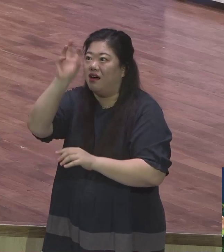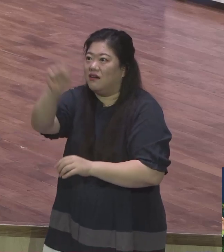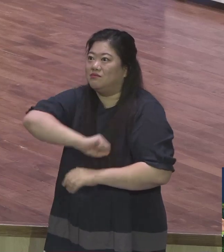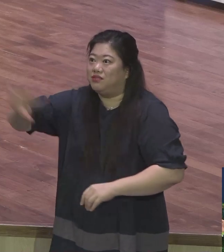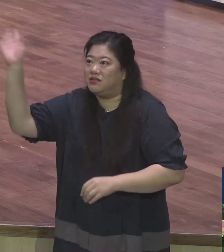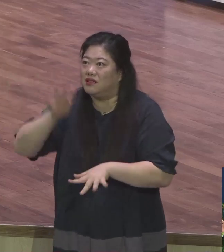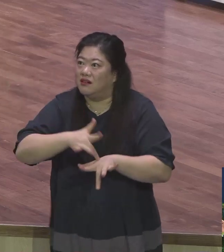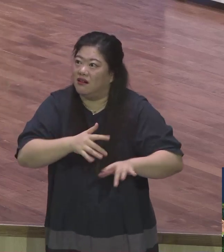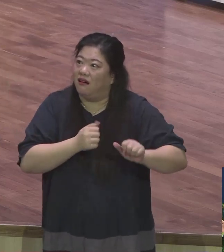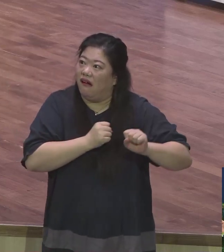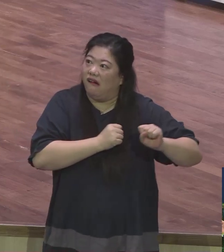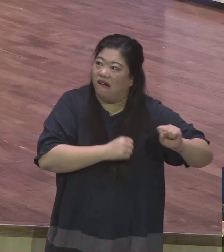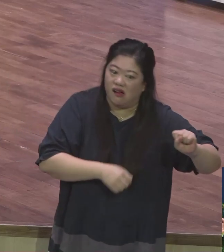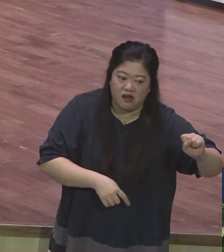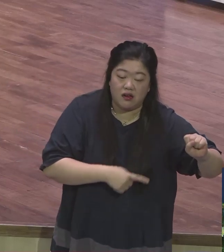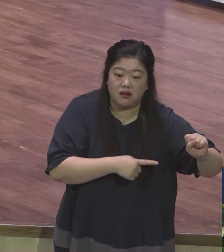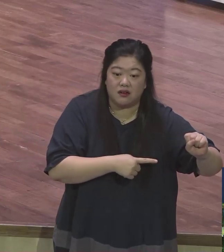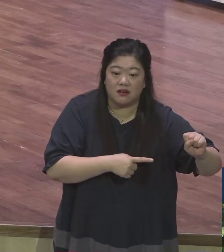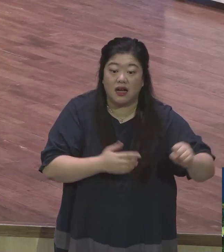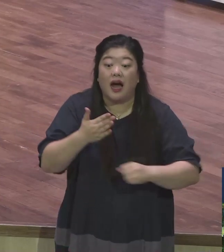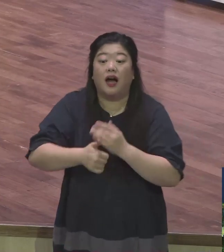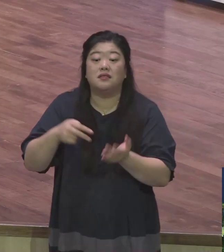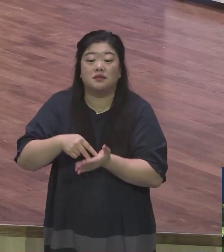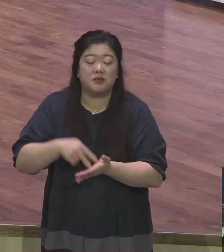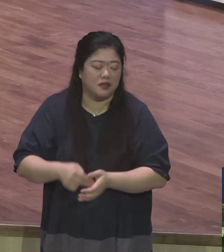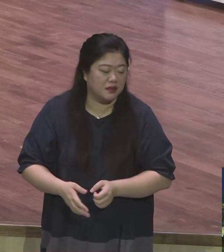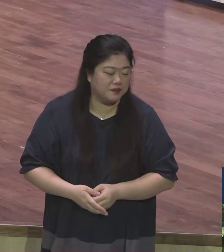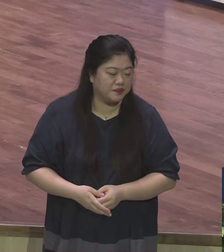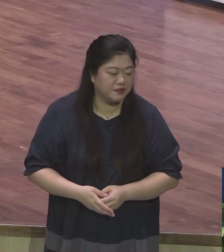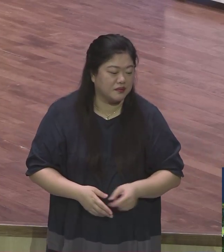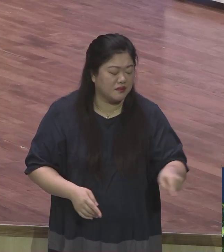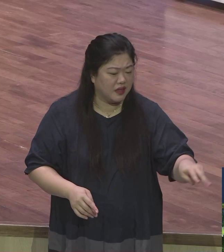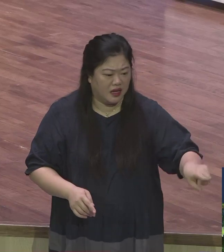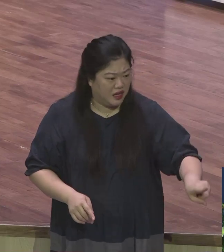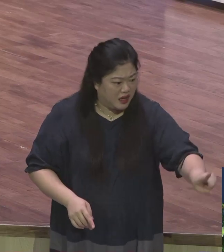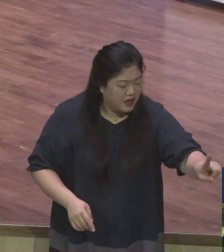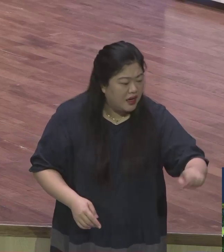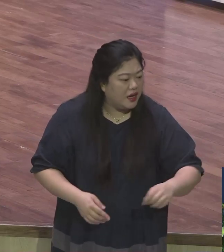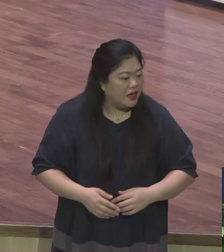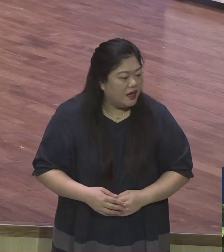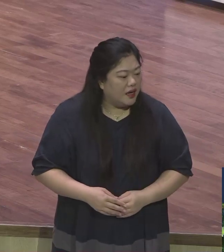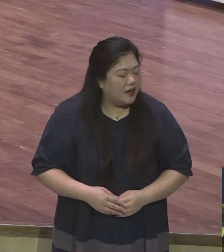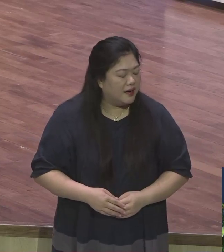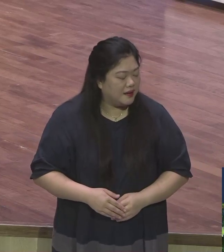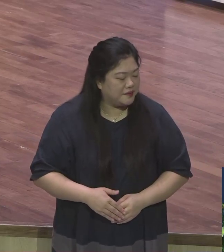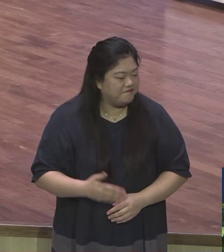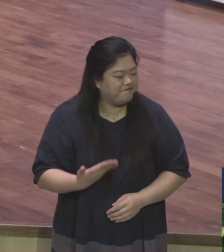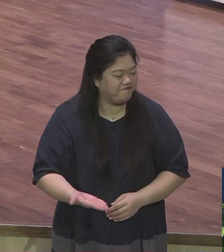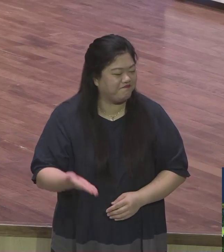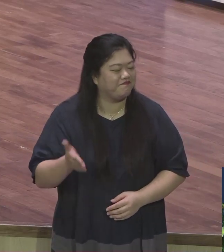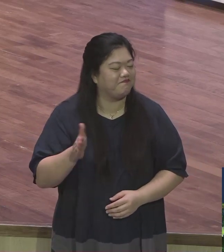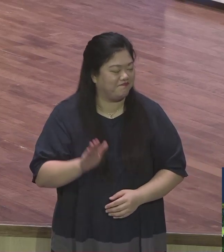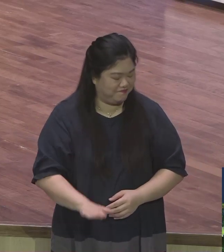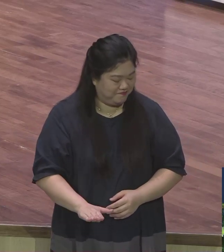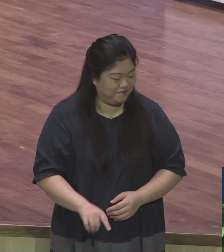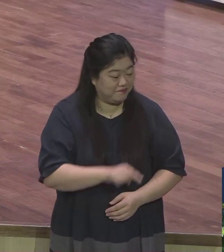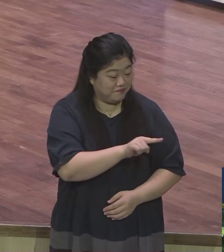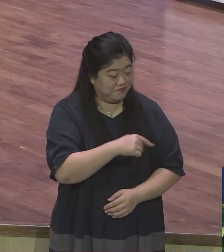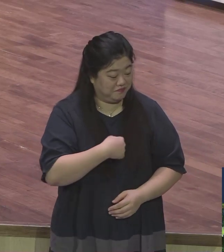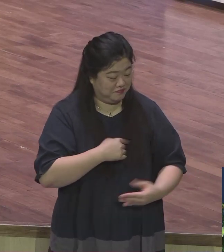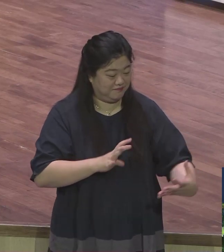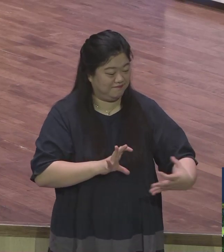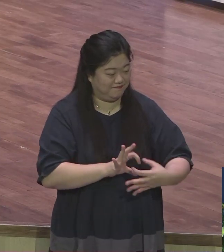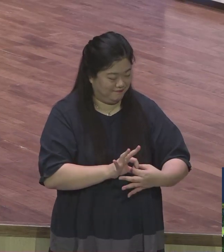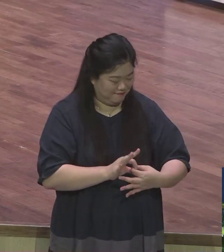배신자 인간을 말이에요. 그럼에도 불구하고 하나님의 사랑은 멈추지